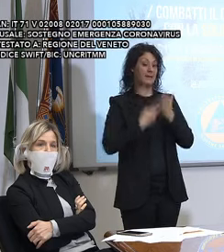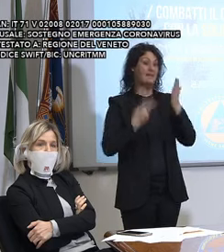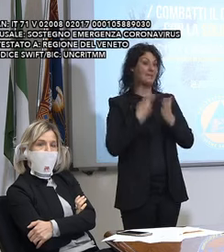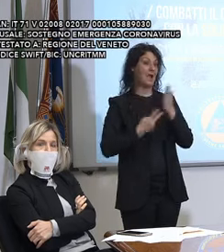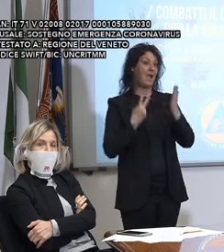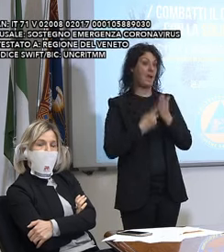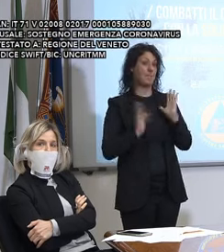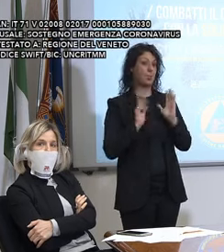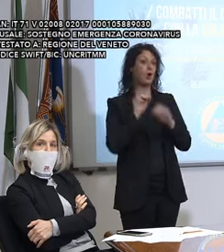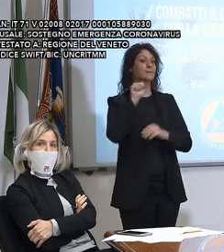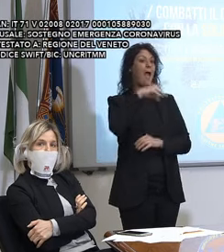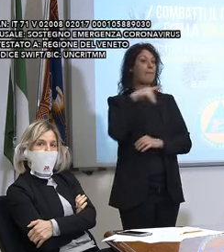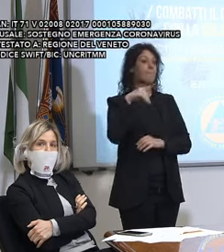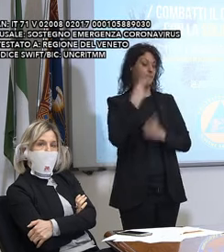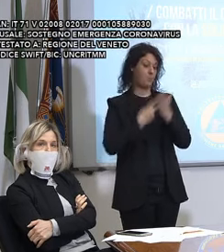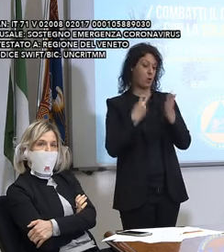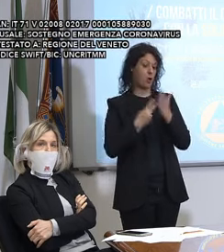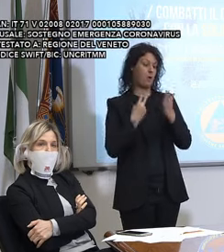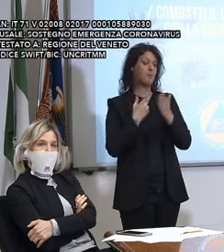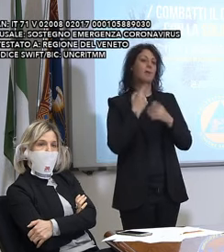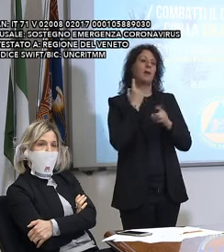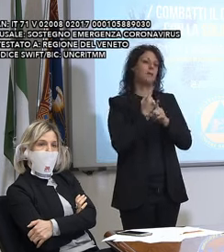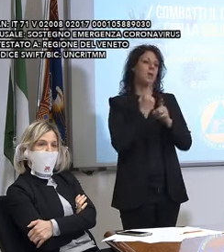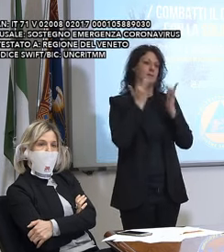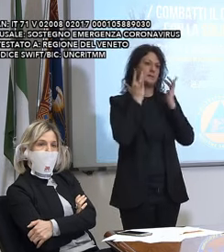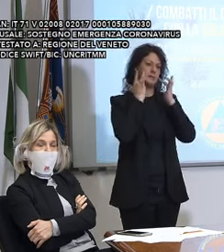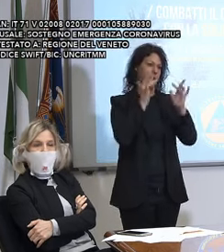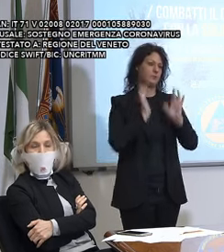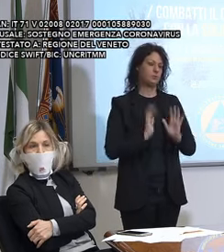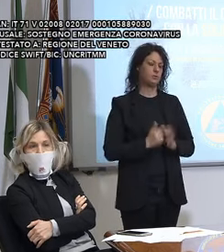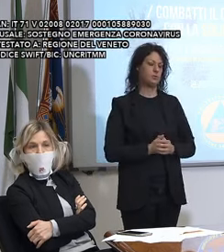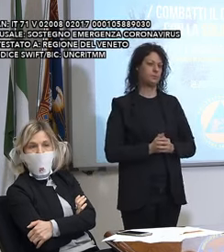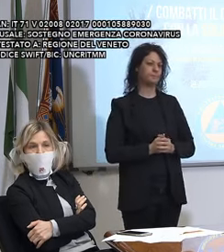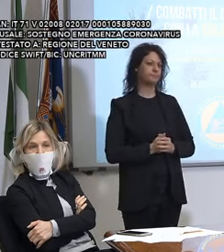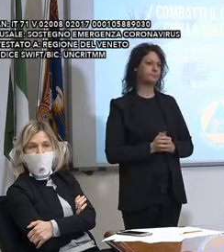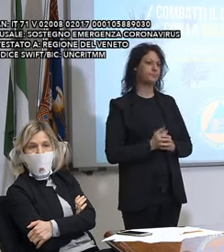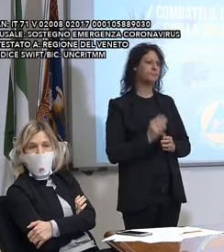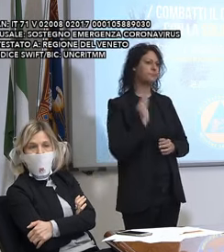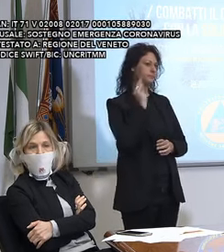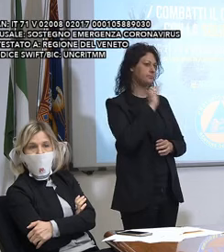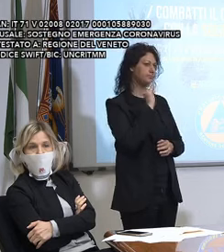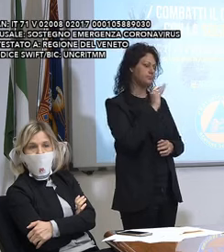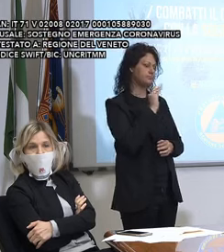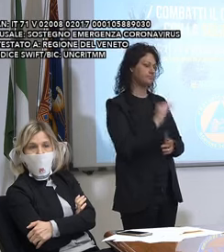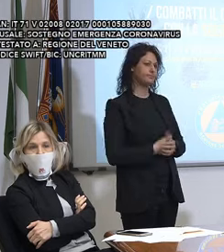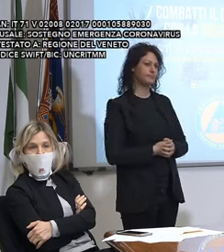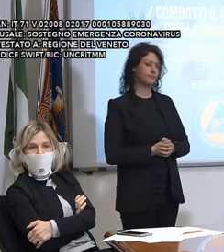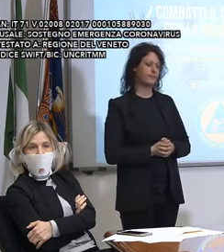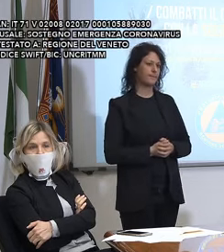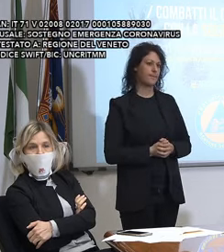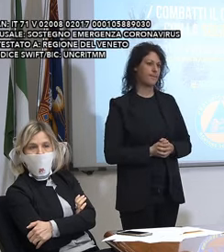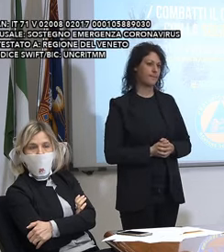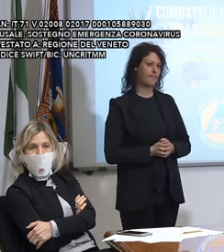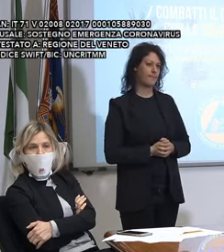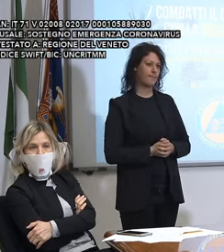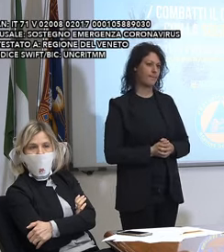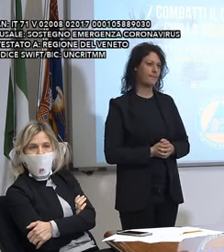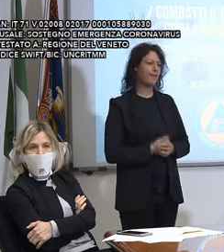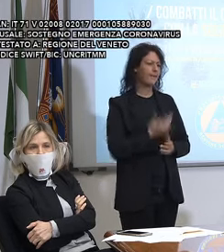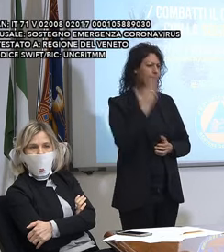ricalibrare l'app, però deve essere semplice nell'applicazione. Scusi Presidente, prima non ho capito, ma la